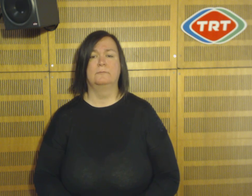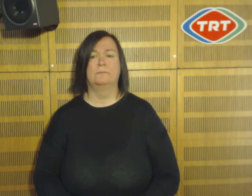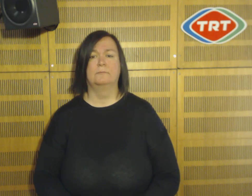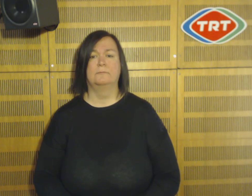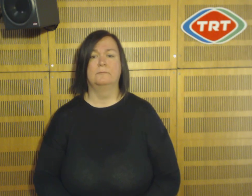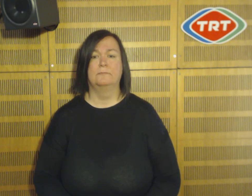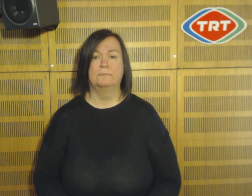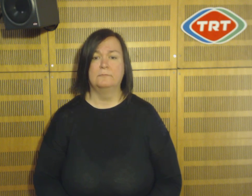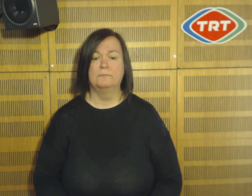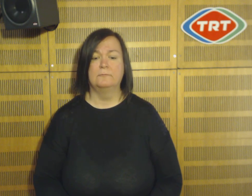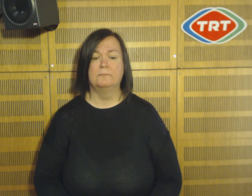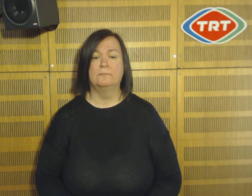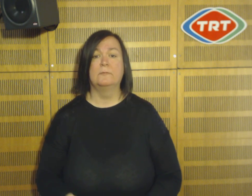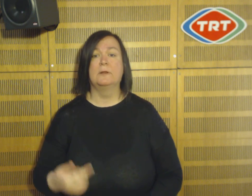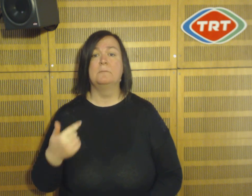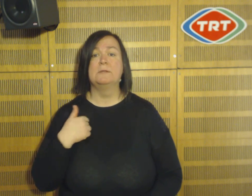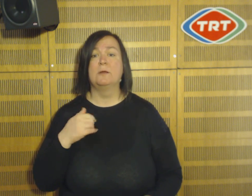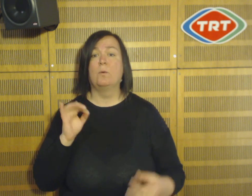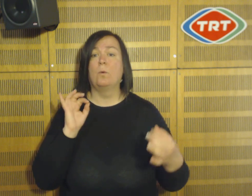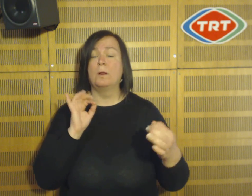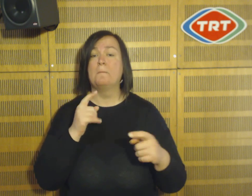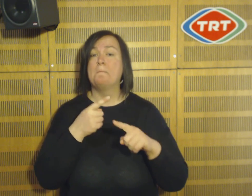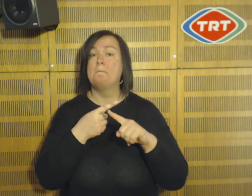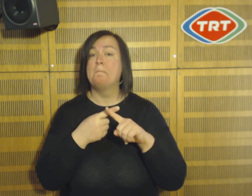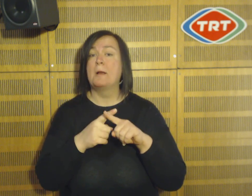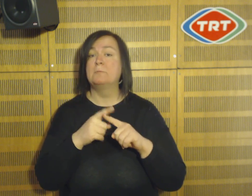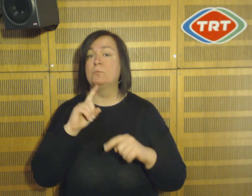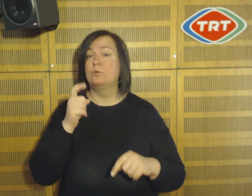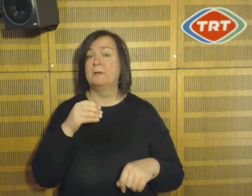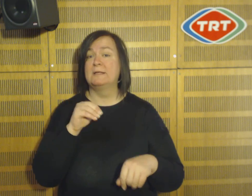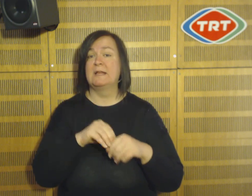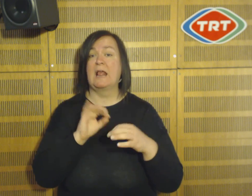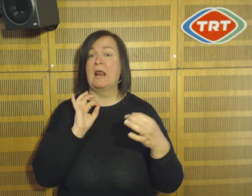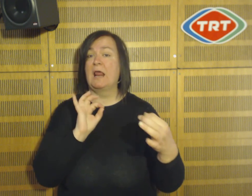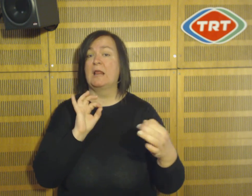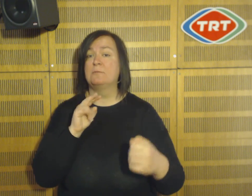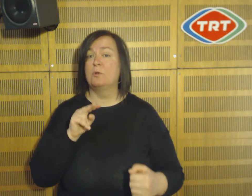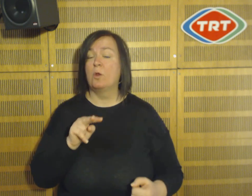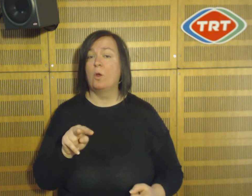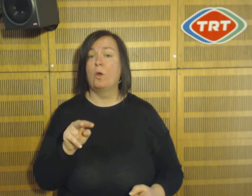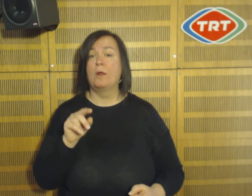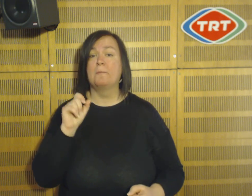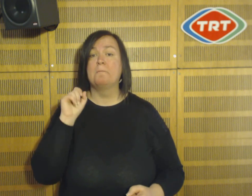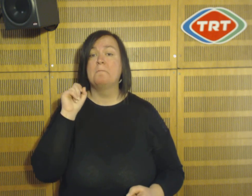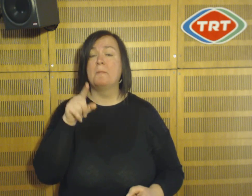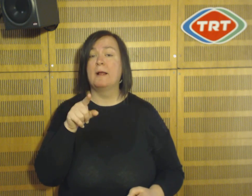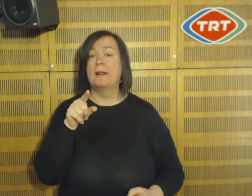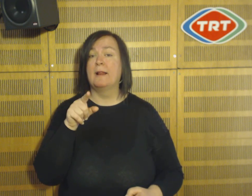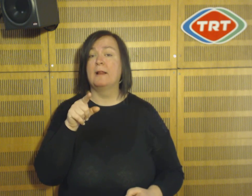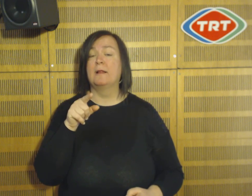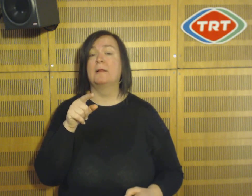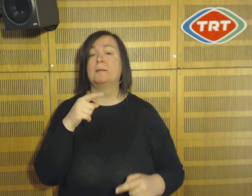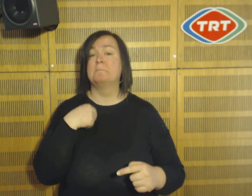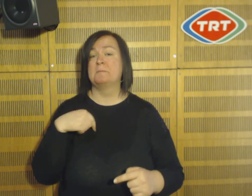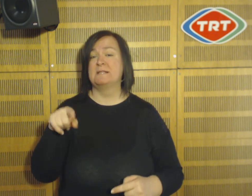konakta Bize ulaşmak paylaşımlarda bulunmak için iletişim yollarımız elektronik posta adresimiz bizde varız